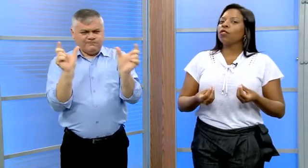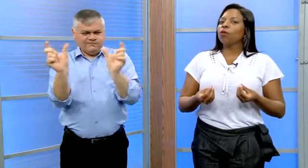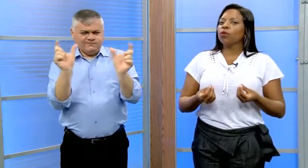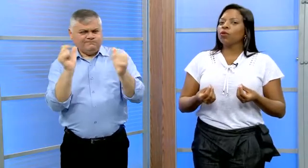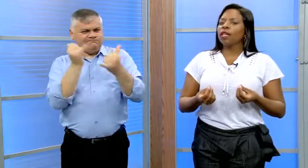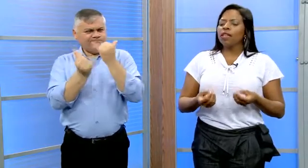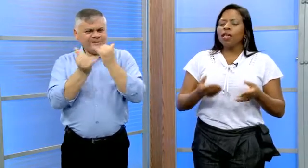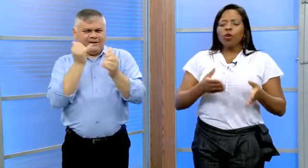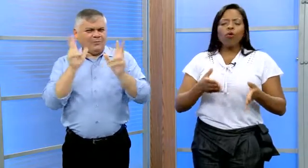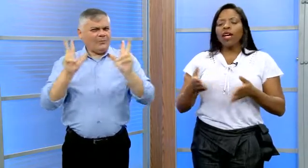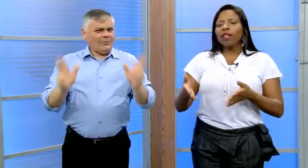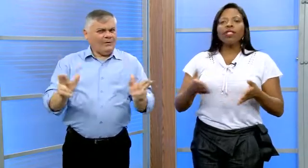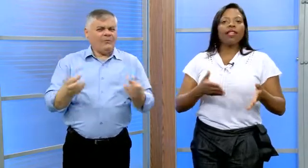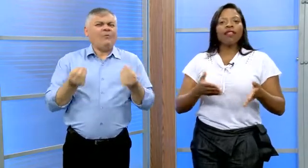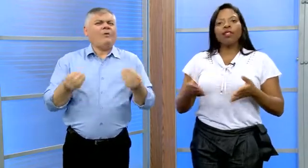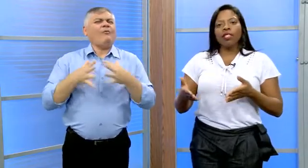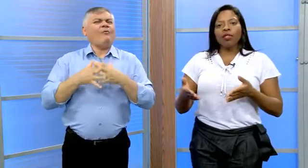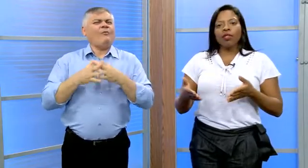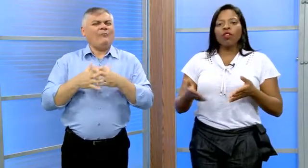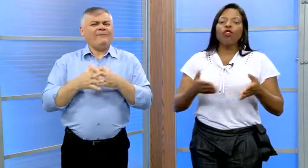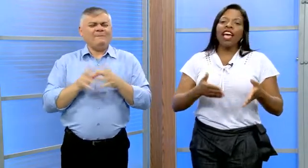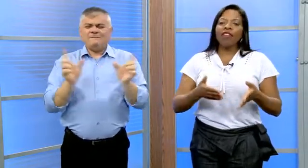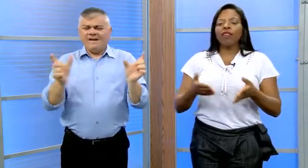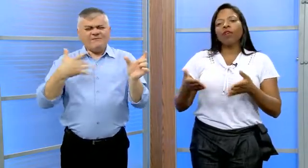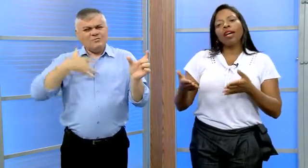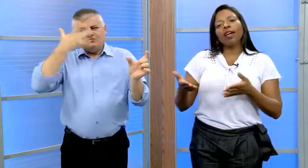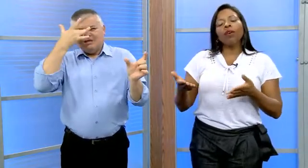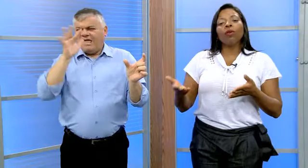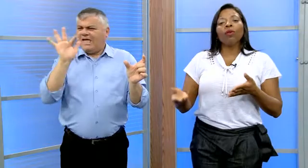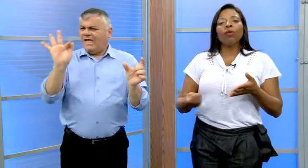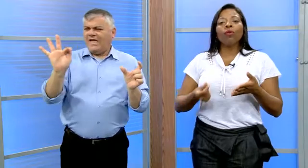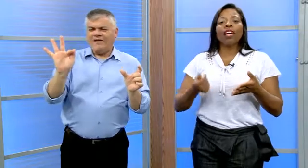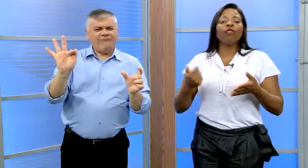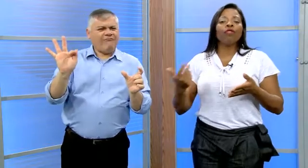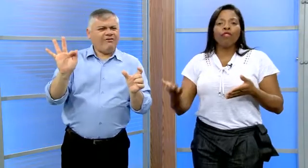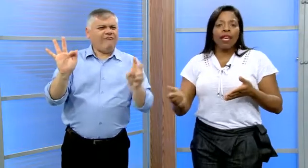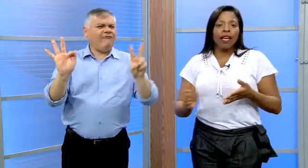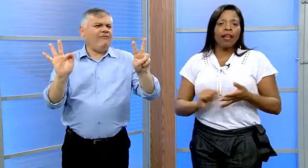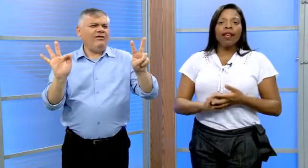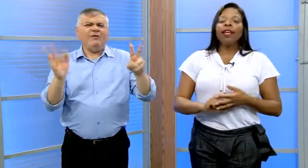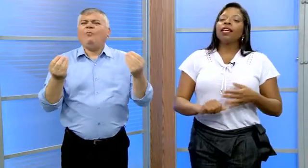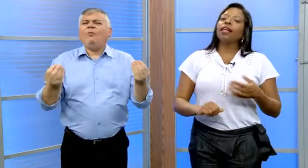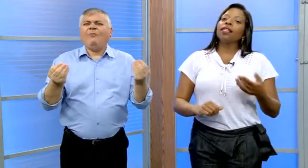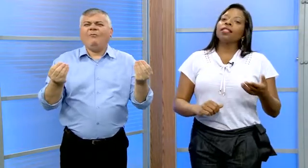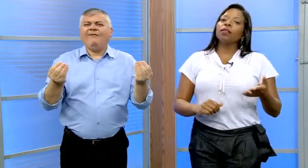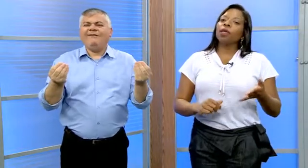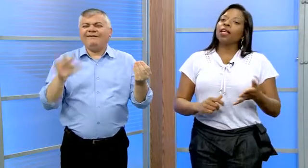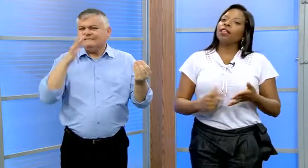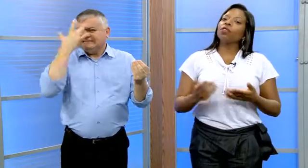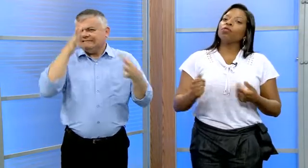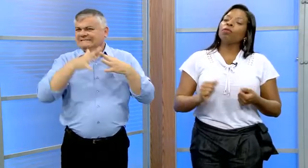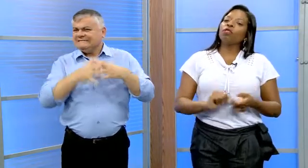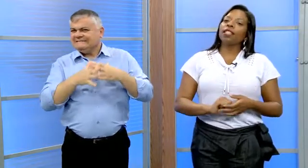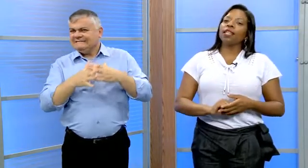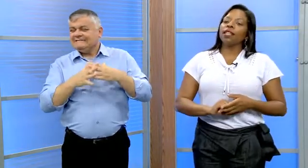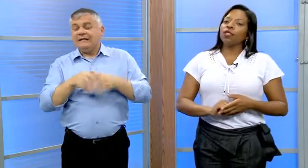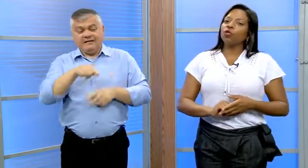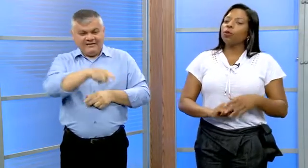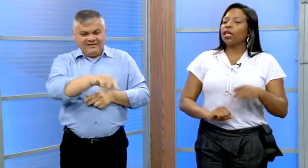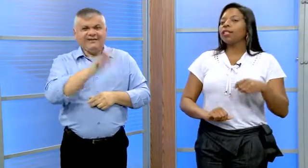língua portuguesa. Como é que eu escrevo isso? É com F ou é com V? E a criança pequena costuma fazer isso, porque ela